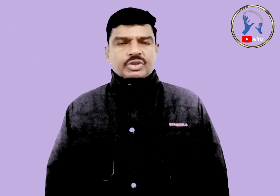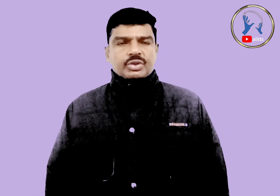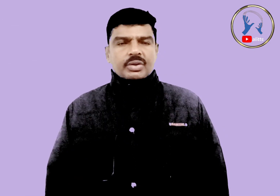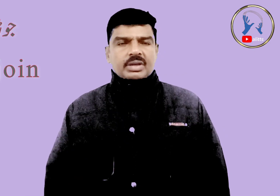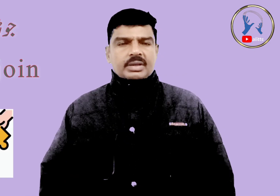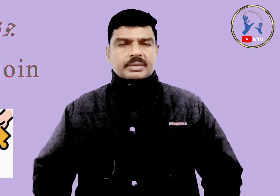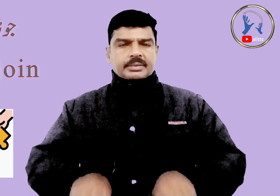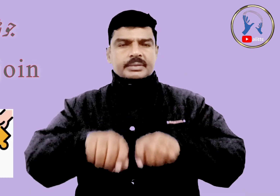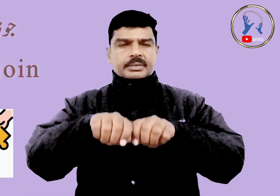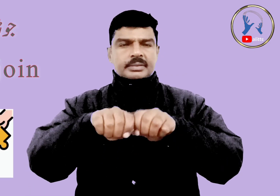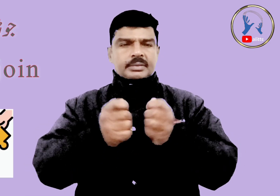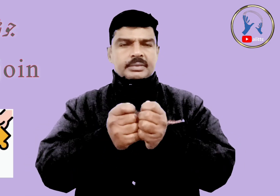जोड़ना,